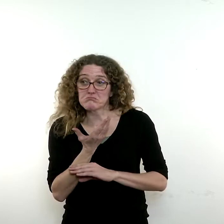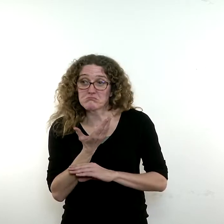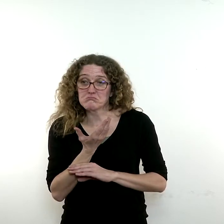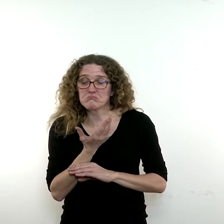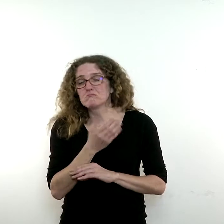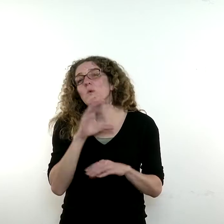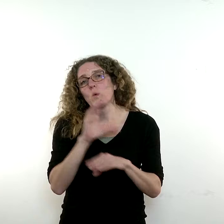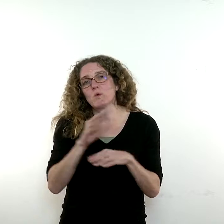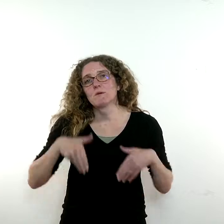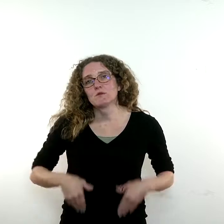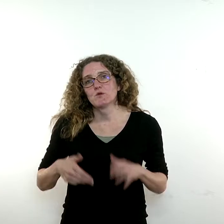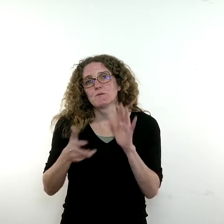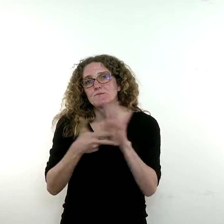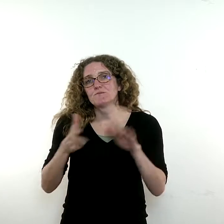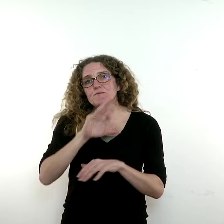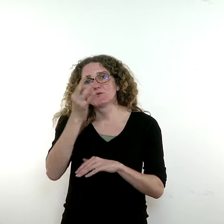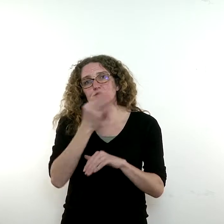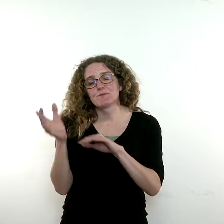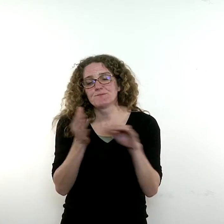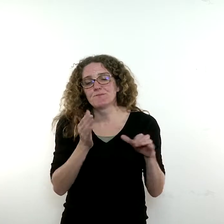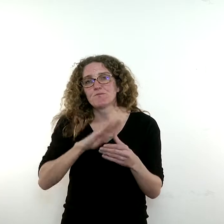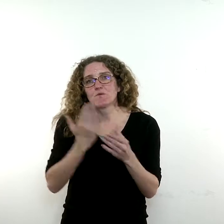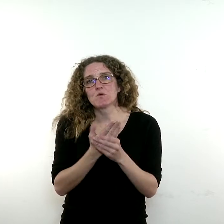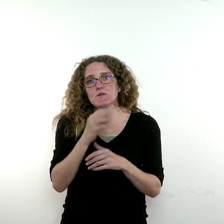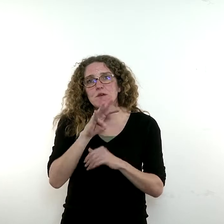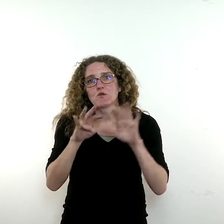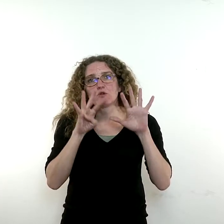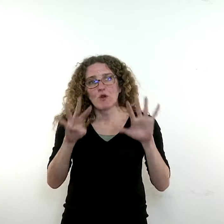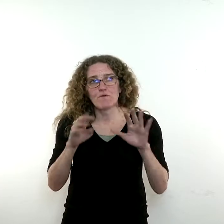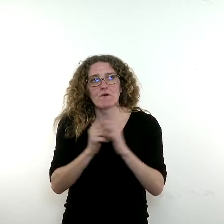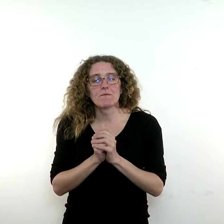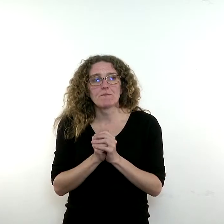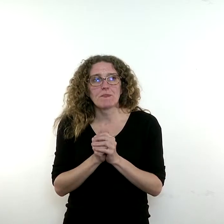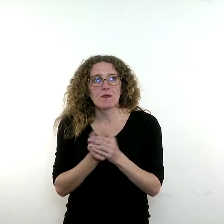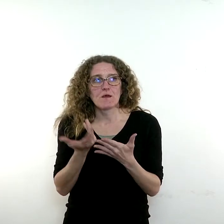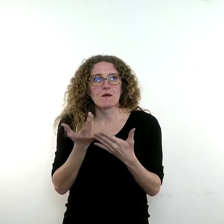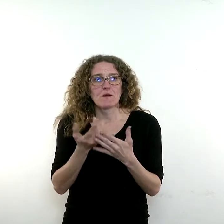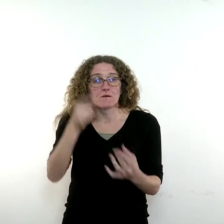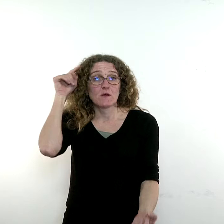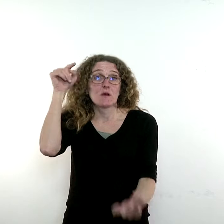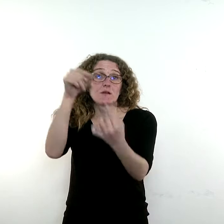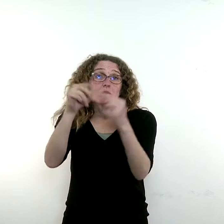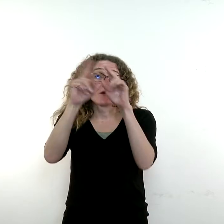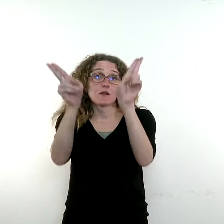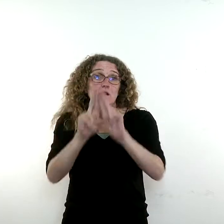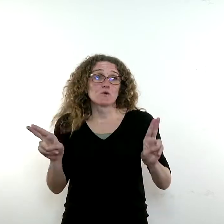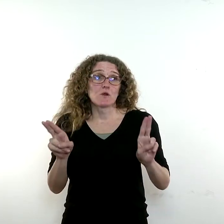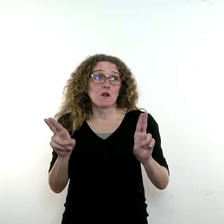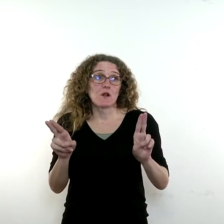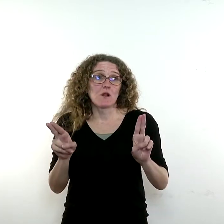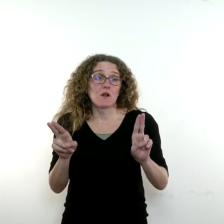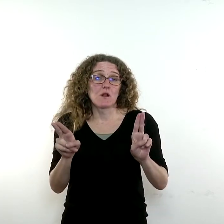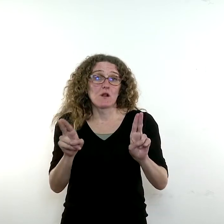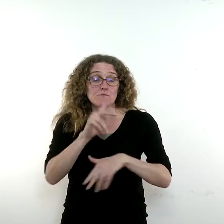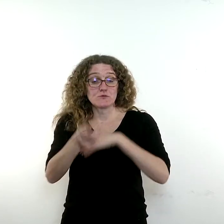Contre? Abstention. Adopté à l'unanimité. 49. Attribution d'une subvention dans le cadre de la thématique internationale.